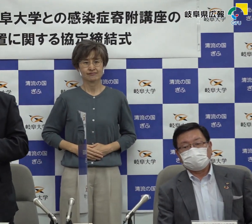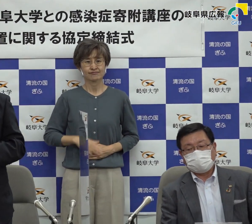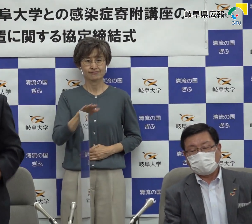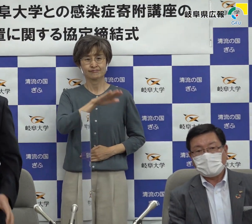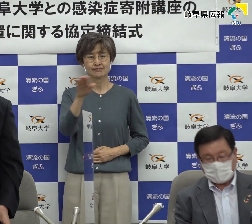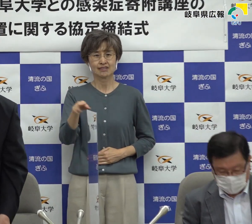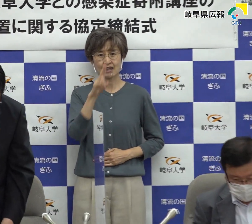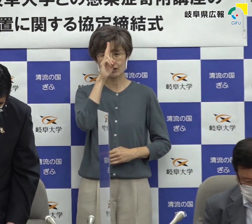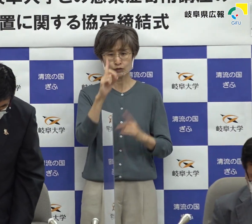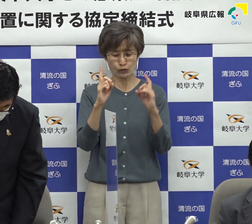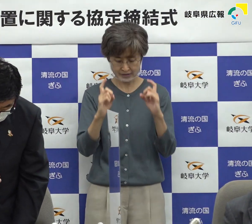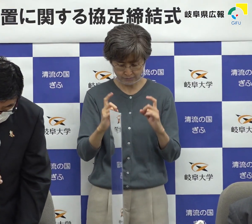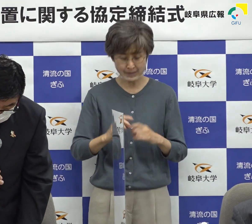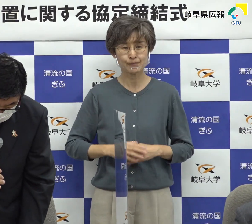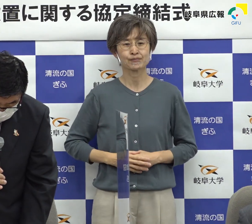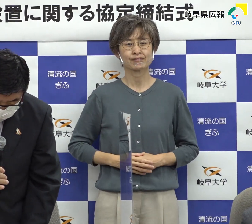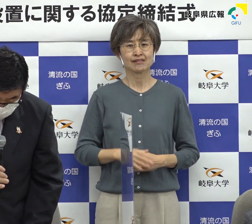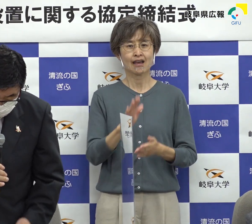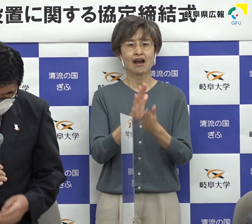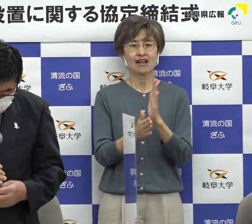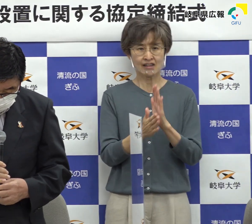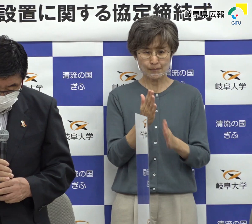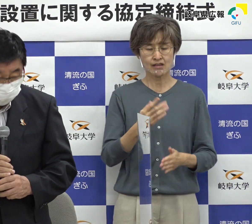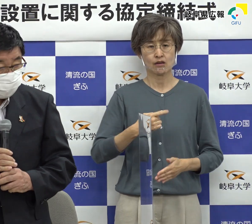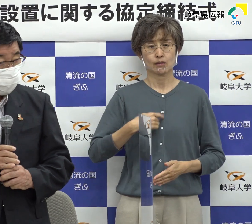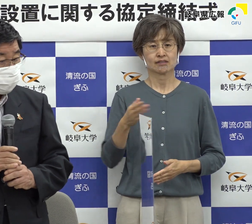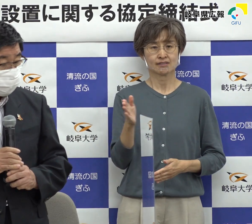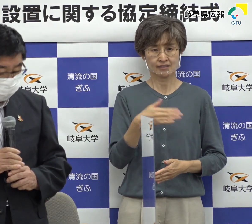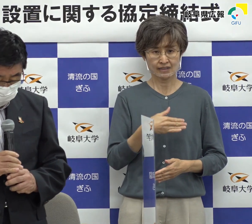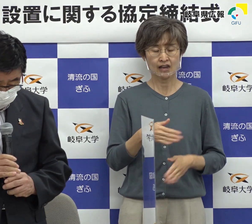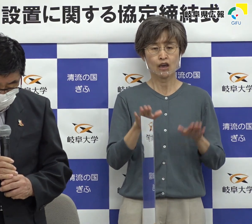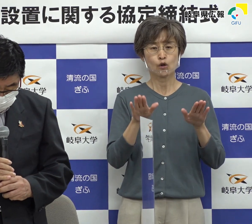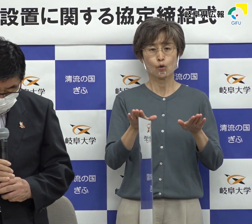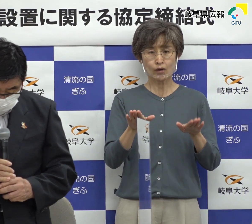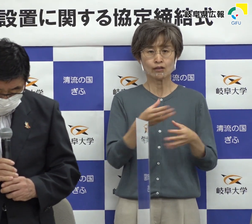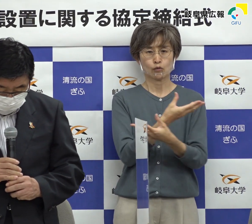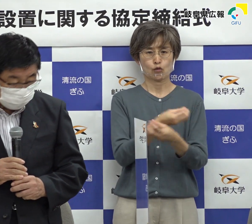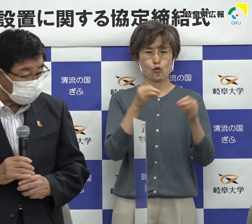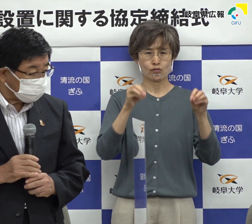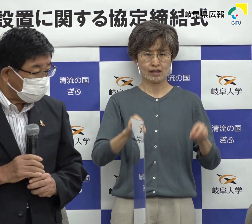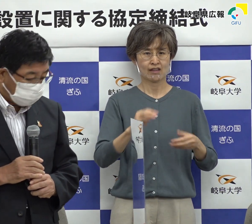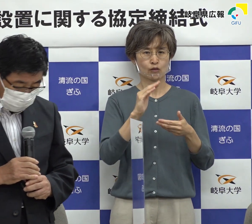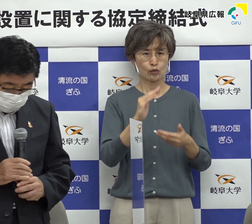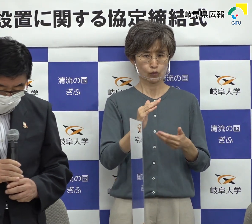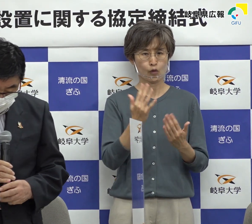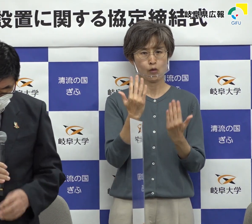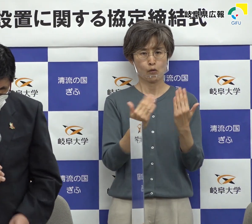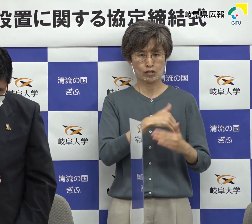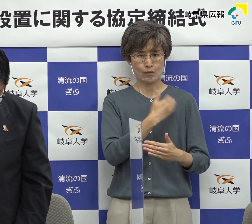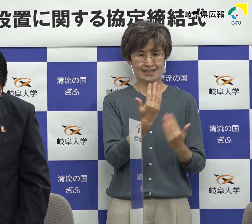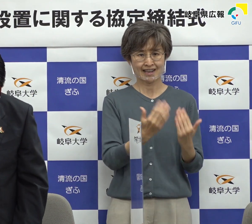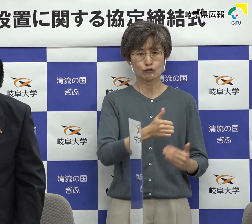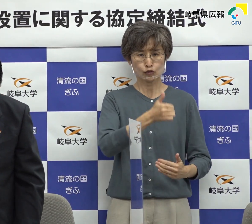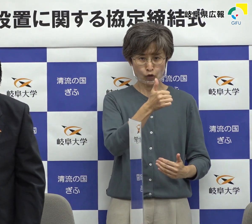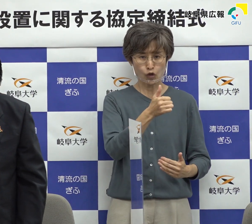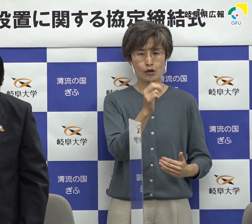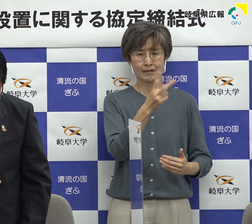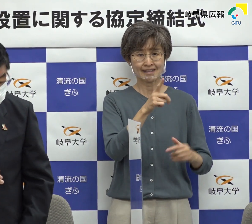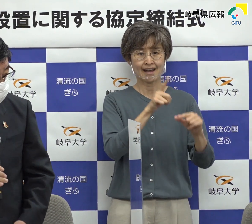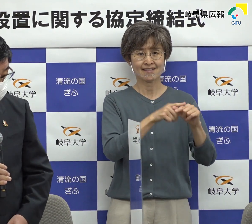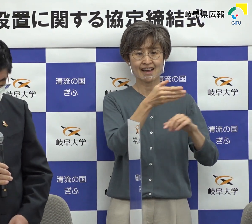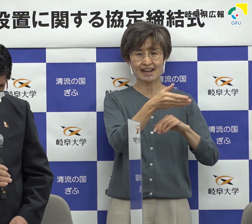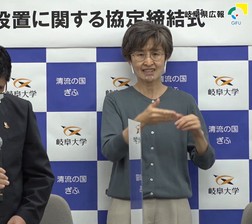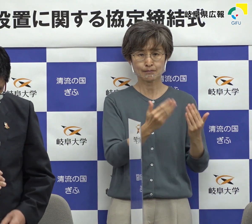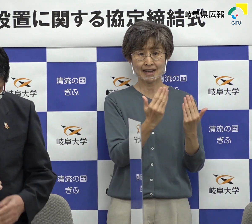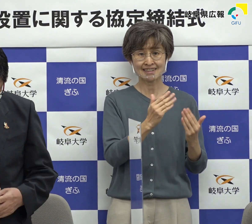皆さんこんにちは。改めまして私の方からも今回の協定につきまして森脇学長はじめ、中島医